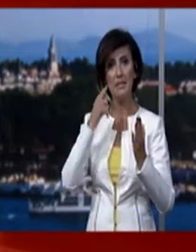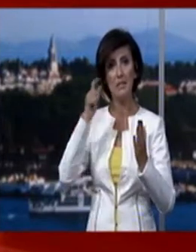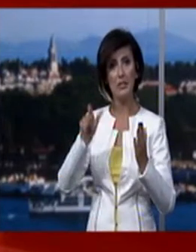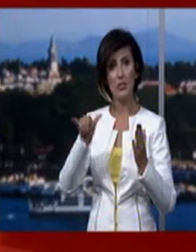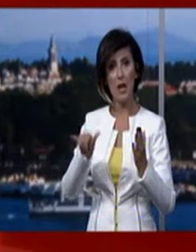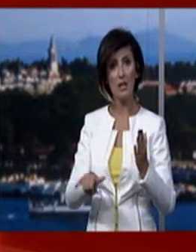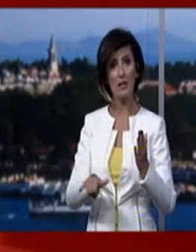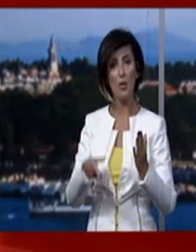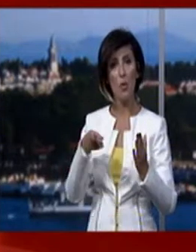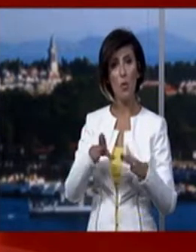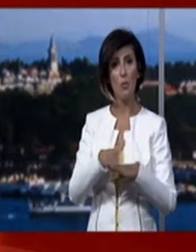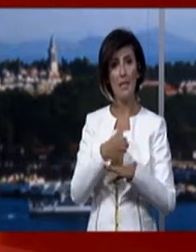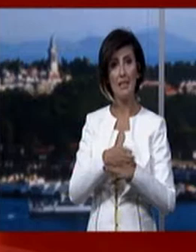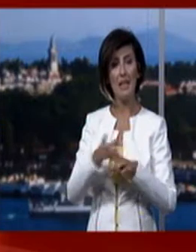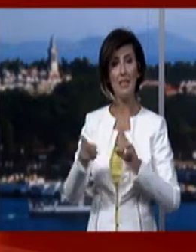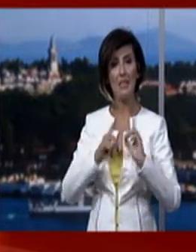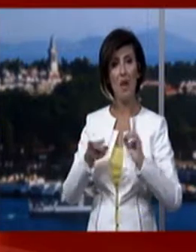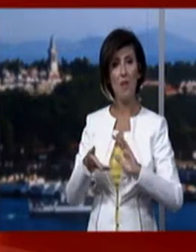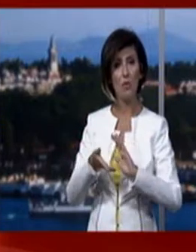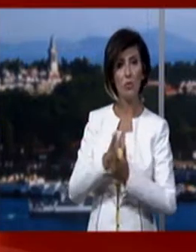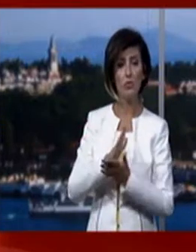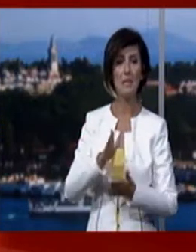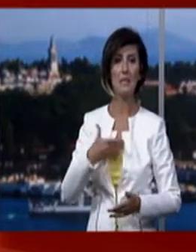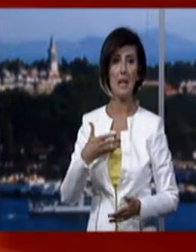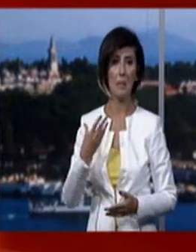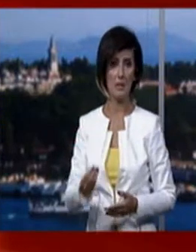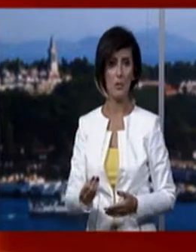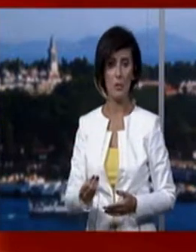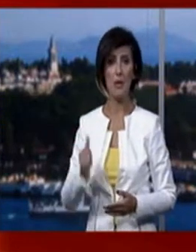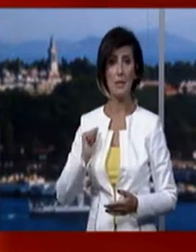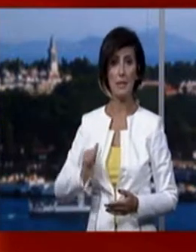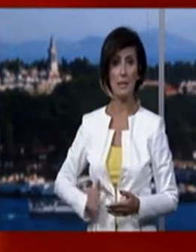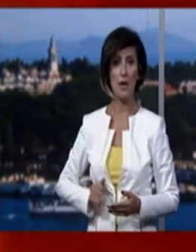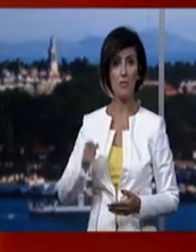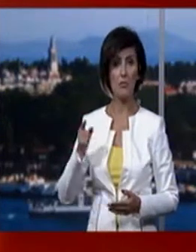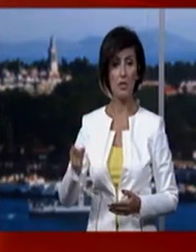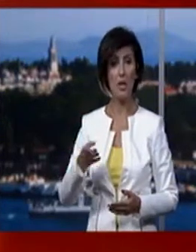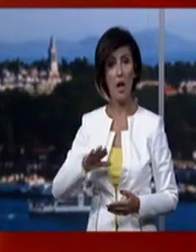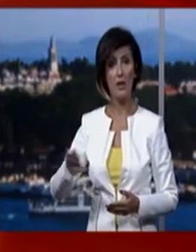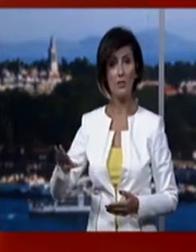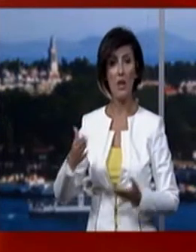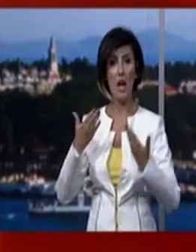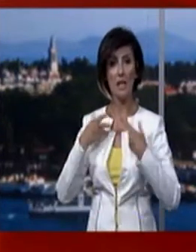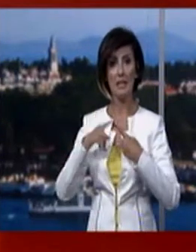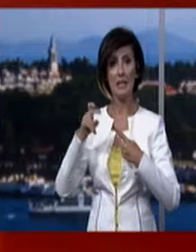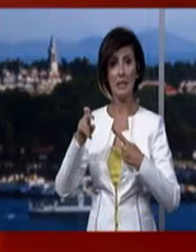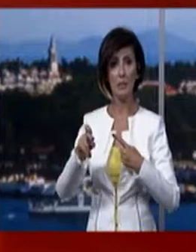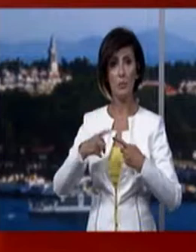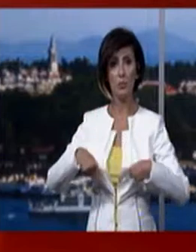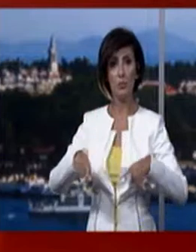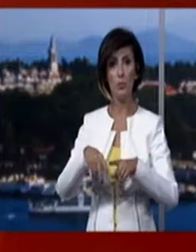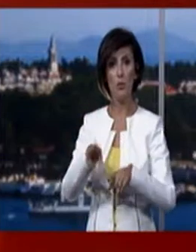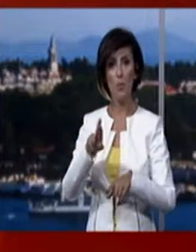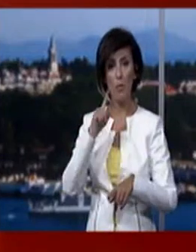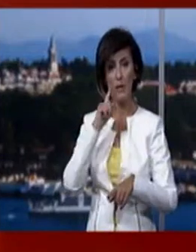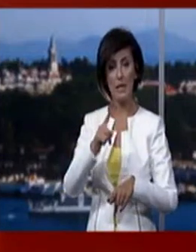sanık hakkındaysa ölüm nedeniyle davanın düşmesi talep ediliyor. Savcı mütalasında ayrıca Adli Tıp Kurumu raporlarına